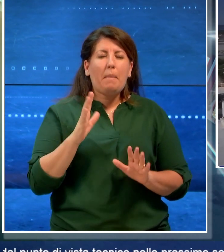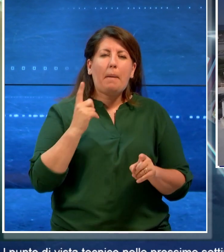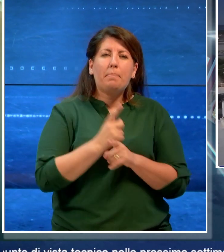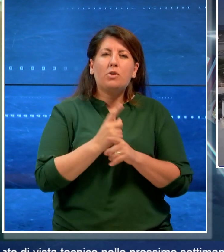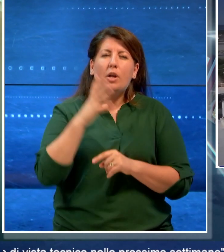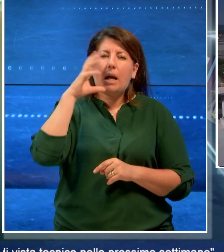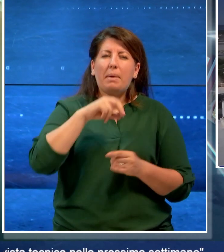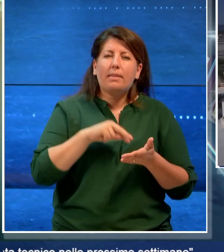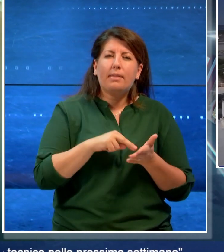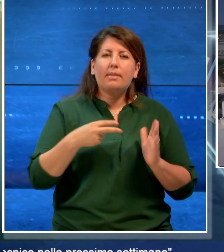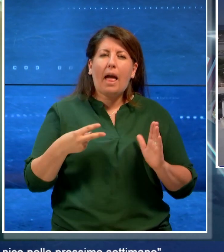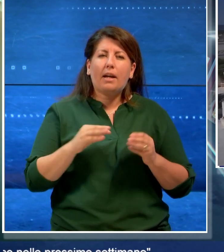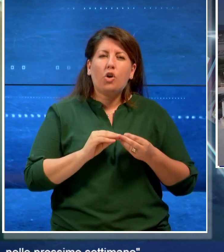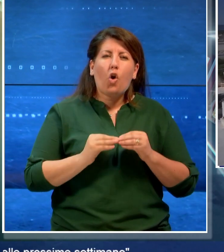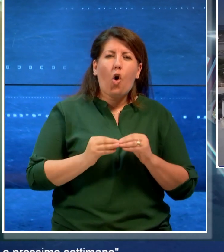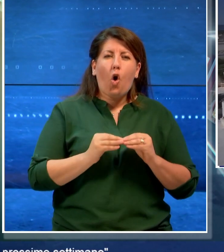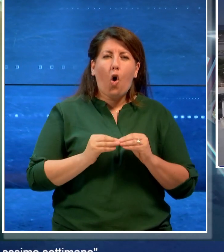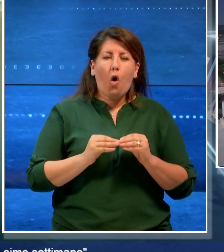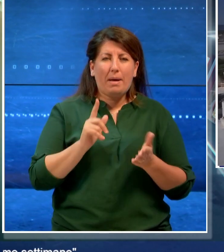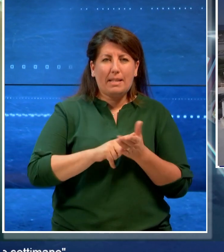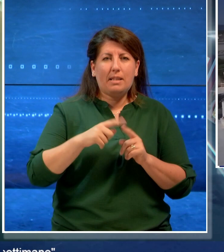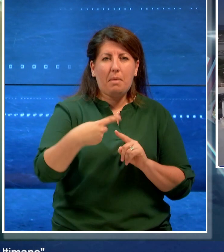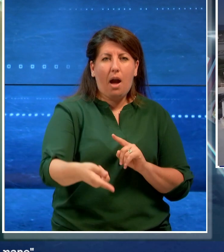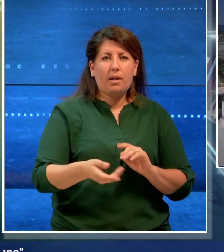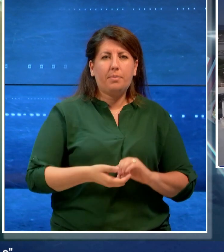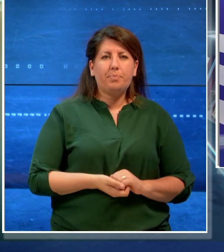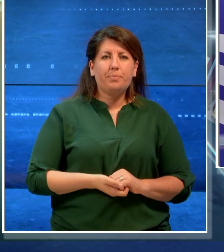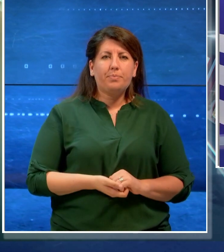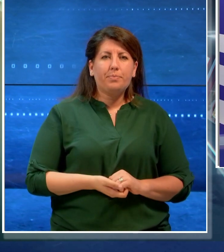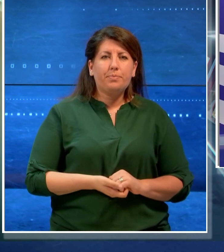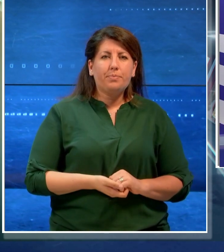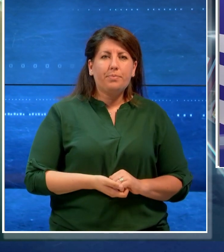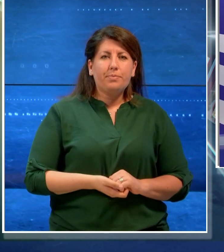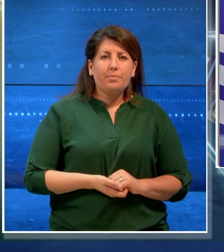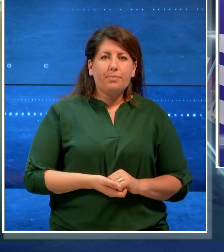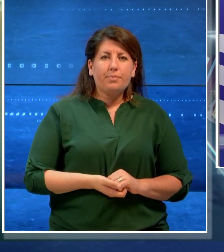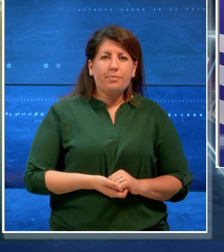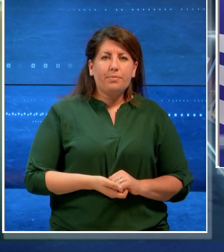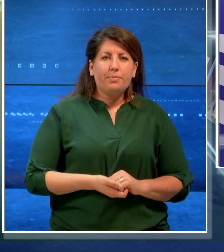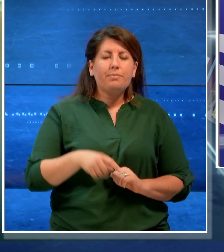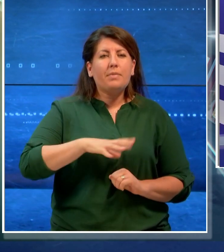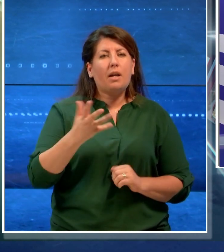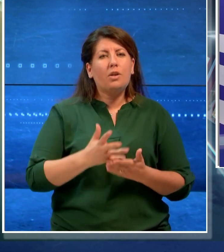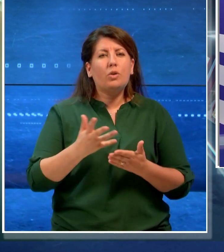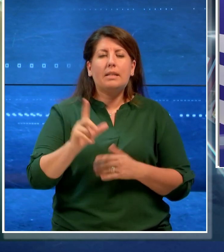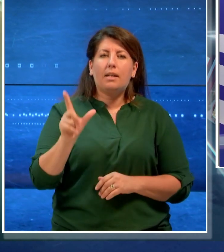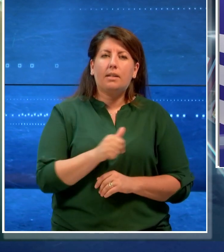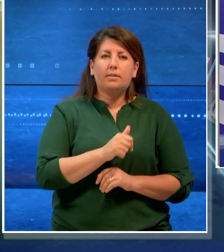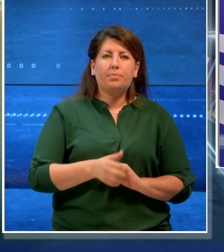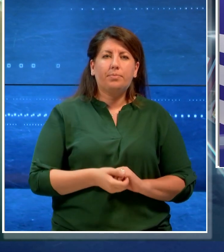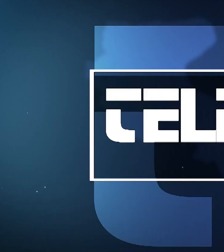vista tecnico nelle prossime settimane e adesso le altre notizie del